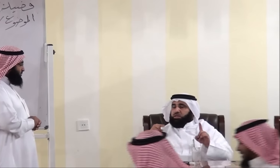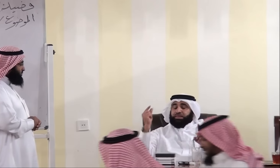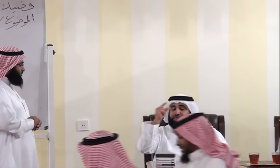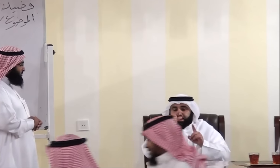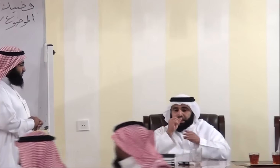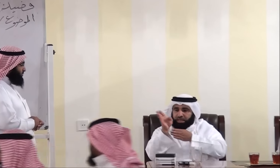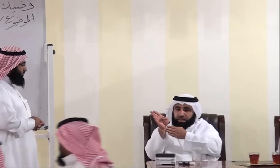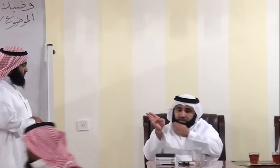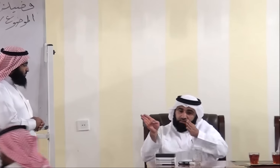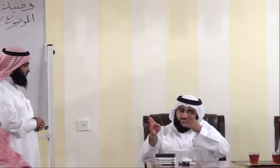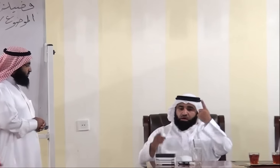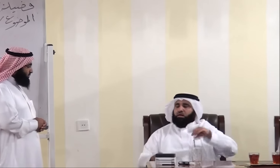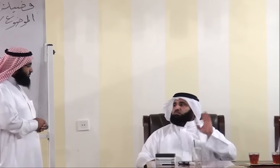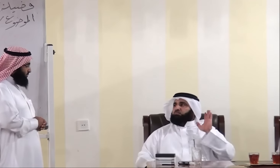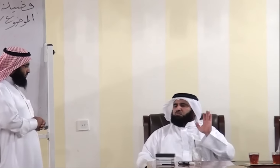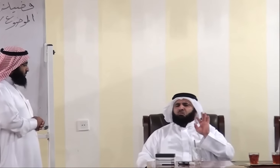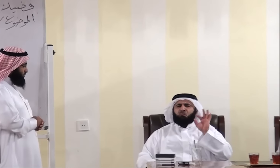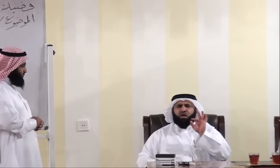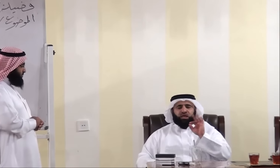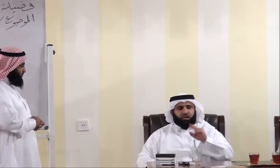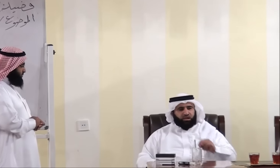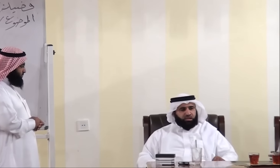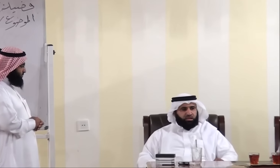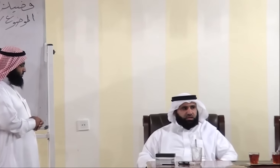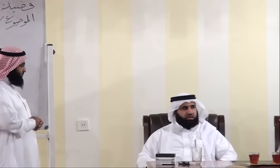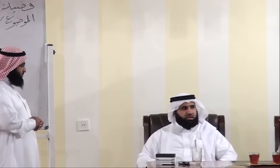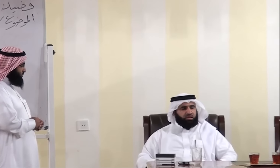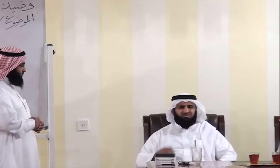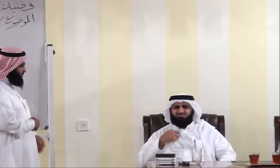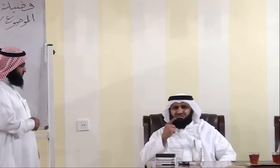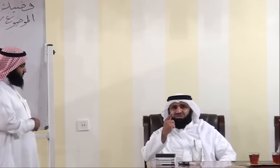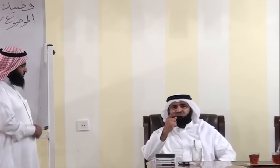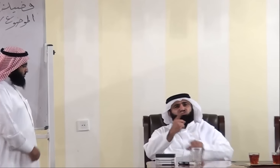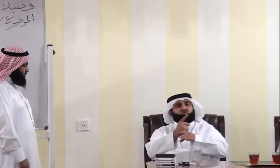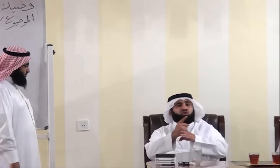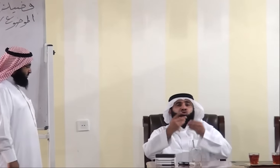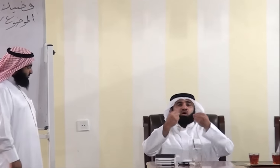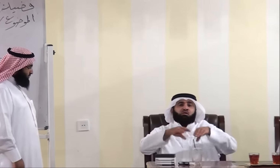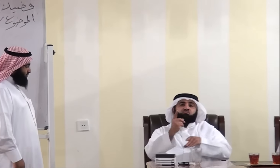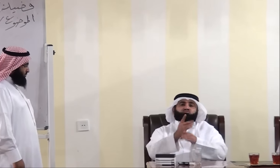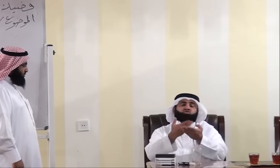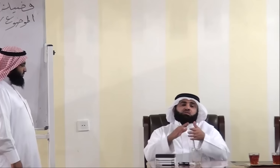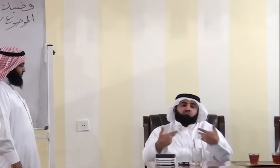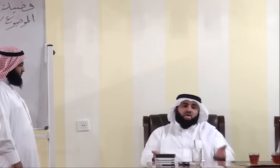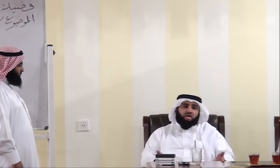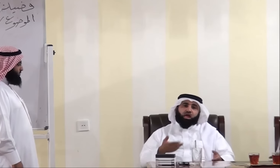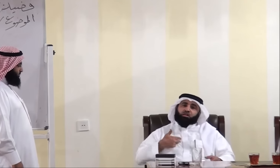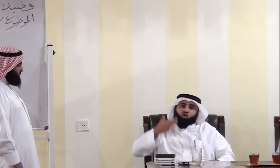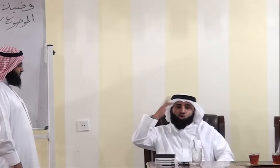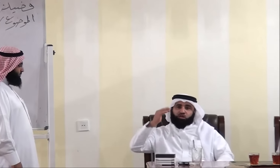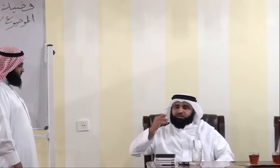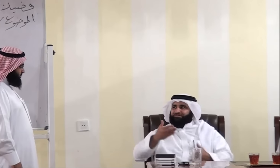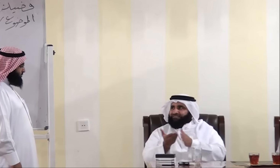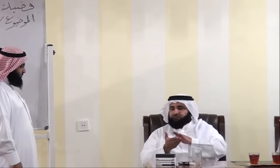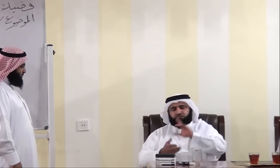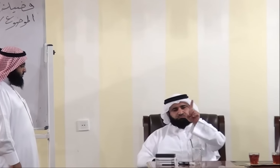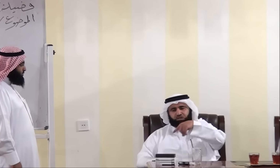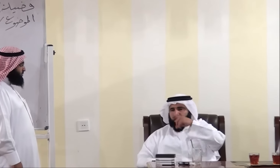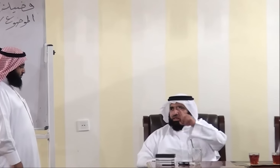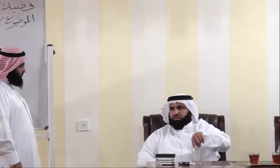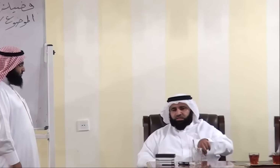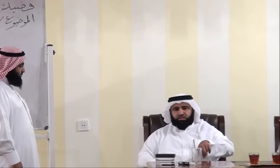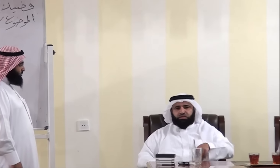للشرع. بمعنى لا يجوز الإنسان، لا يجوز الإنسان أن يرتكب أو يقع في الغش